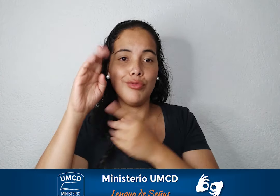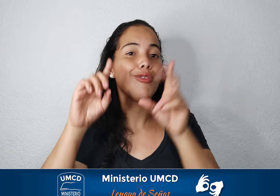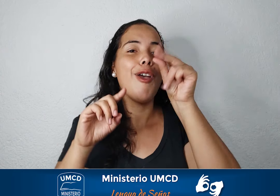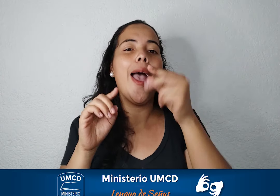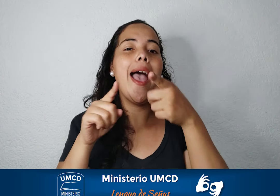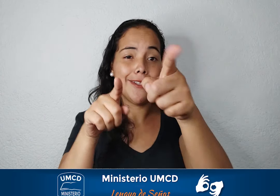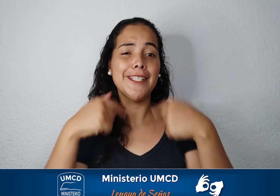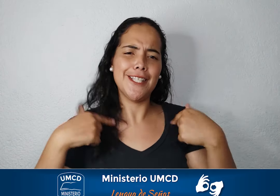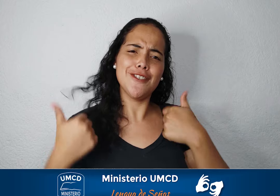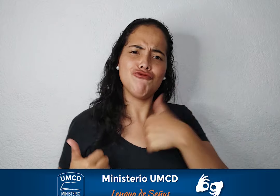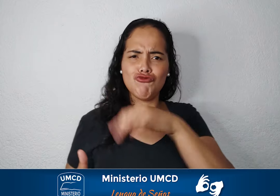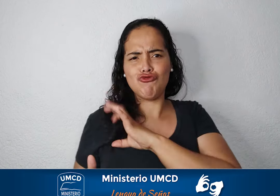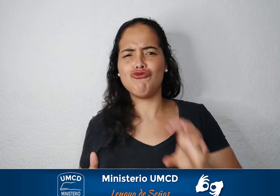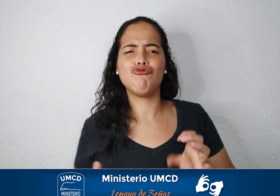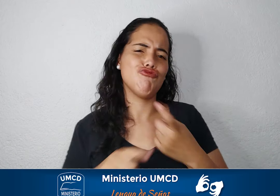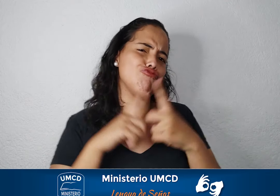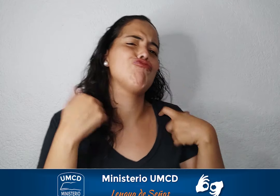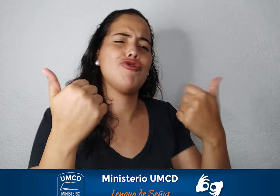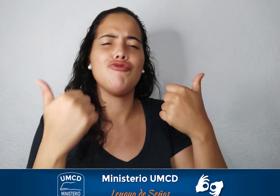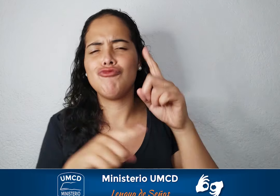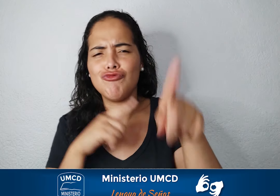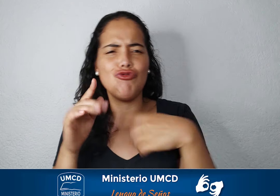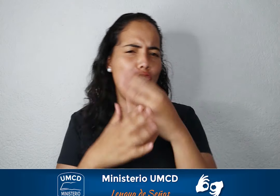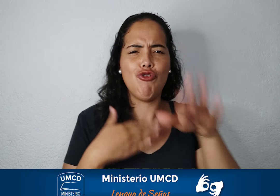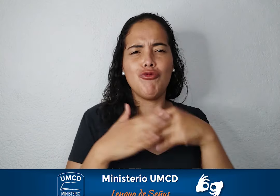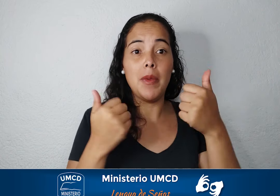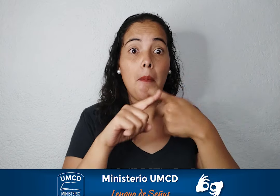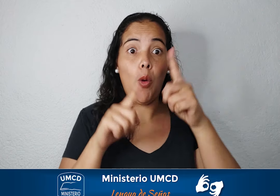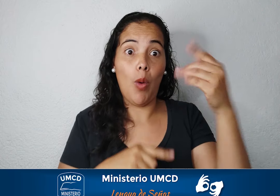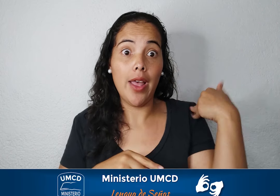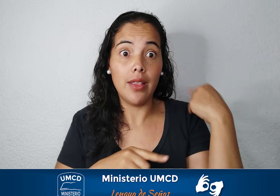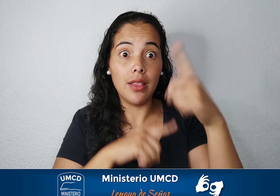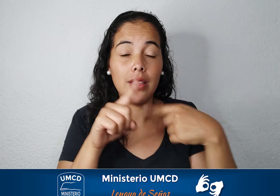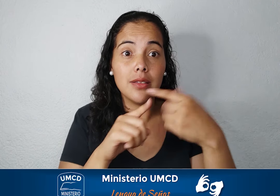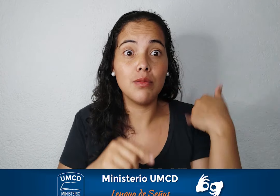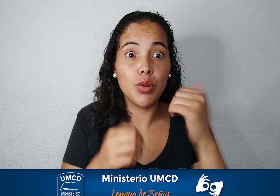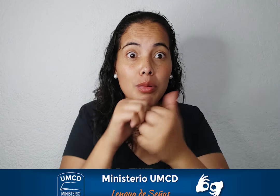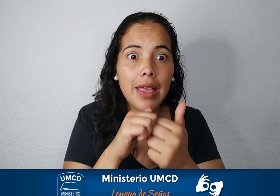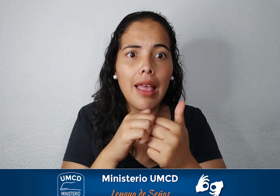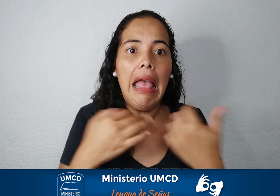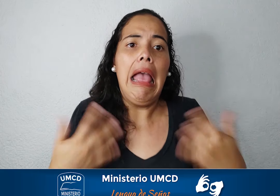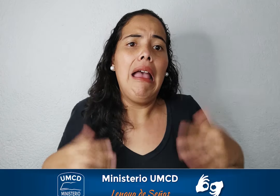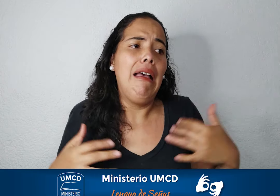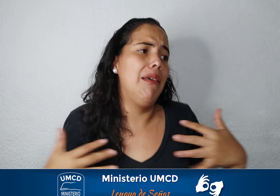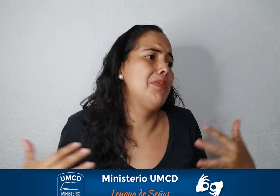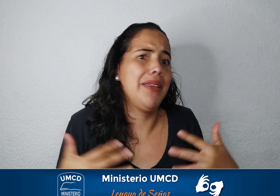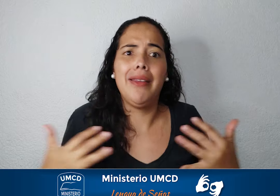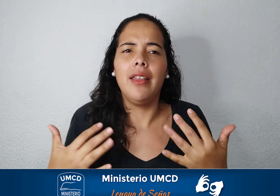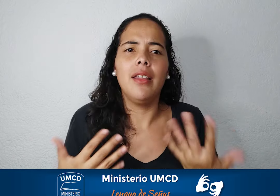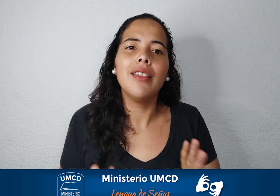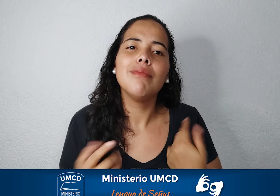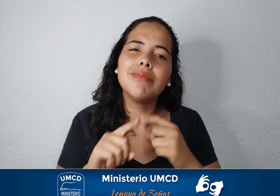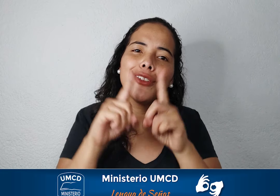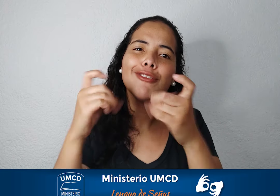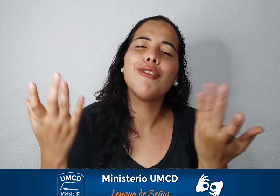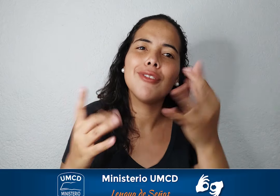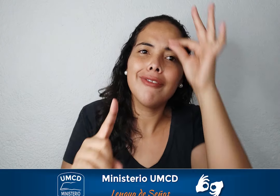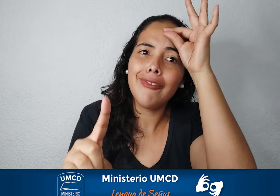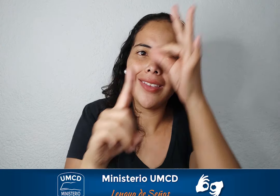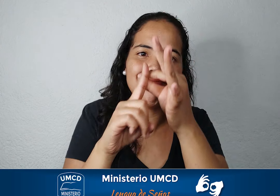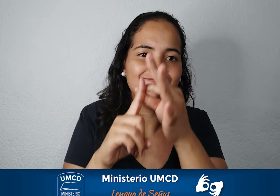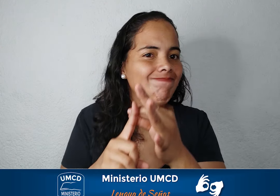sepa de Dios, mientras ese conocimiento no sea transformado en una convicción, entonces nosotros no